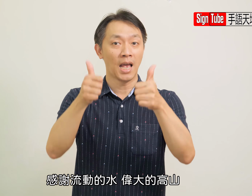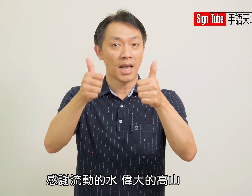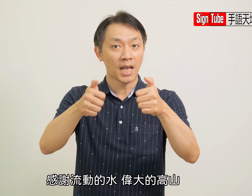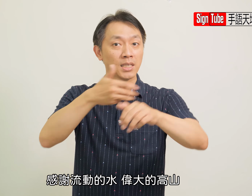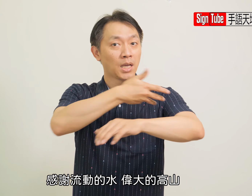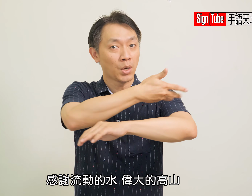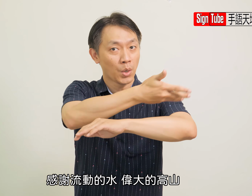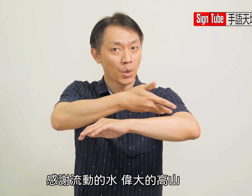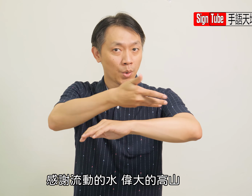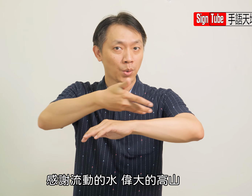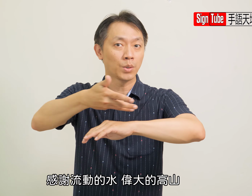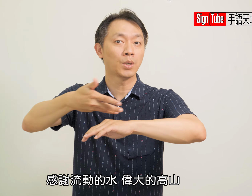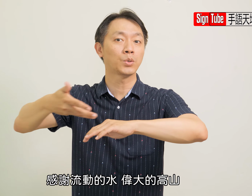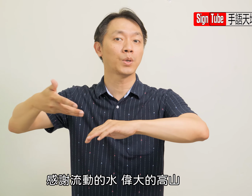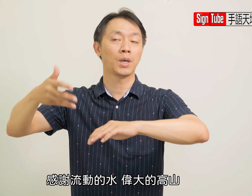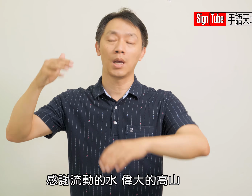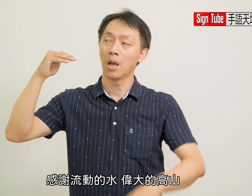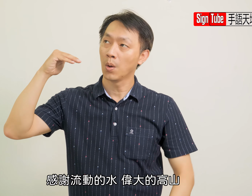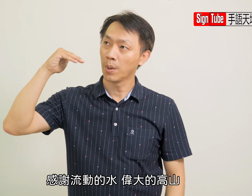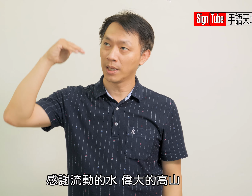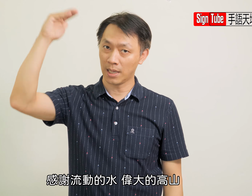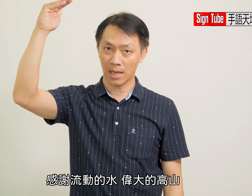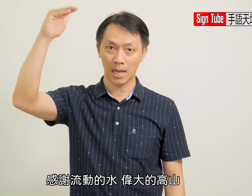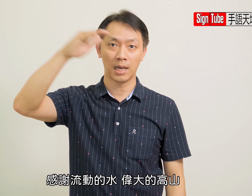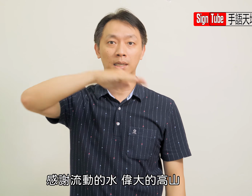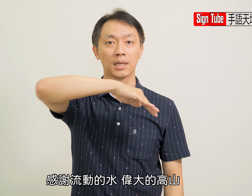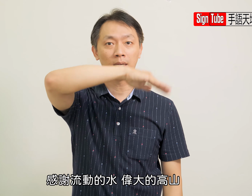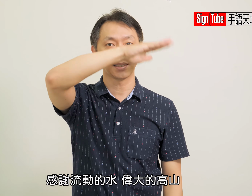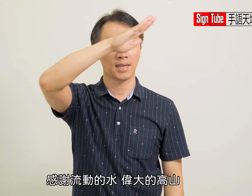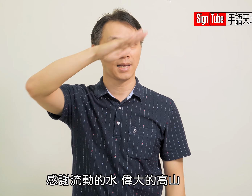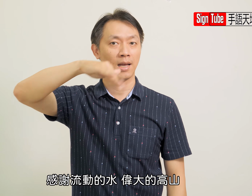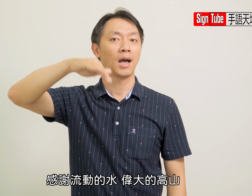感谢流动的水，伟大的高山。